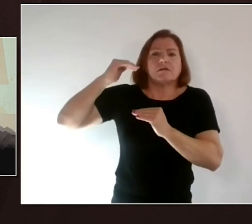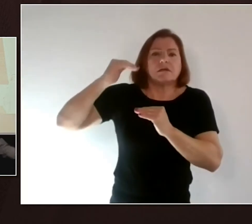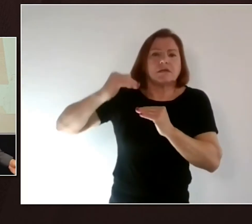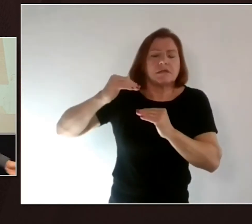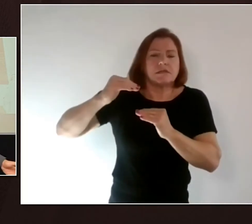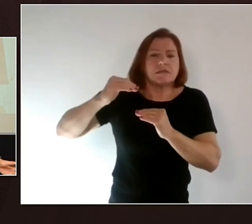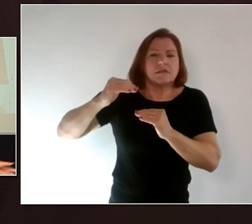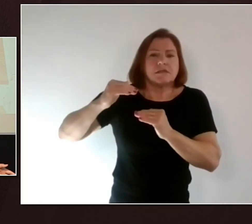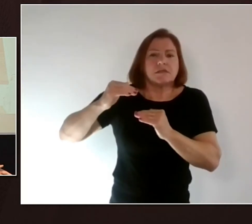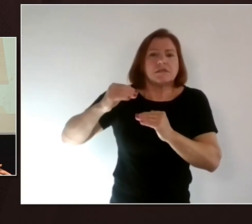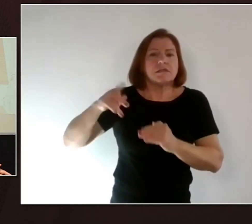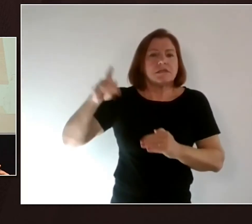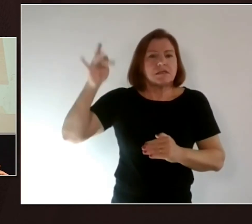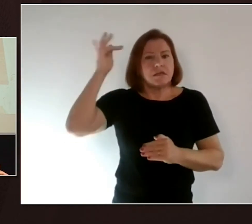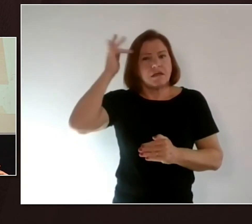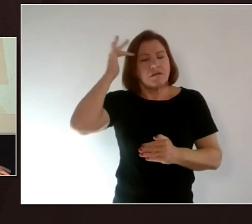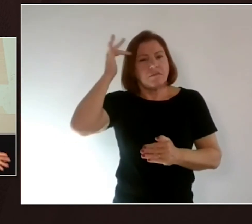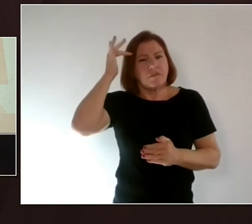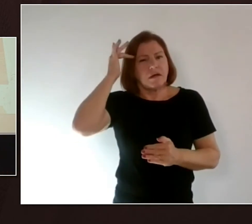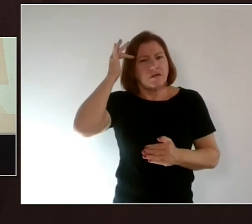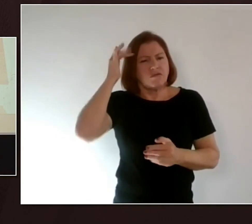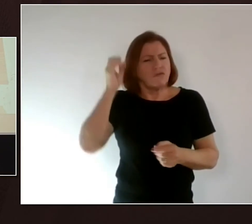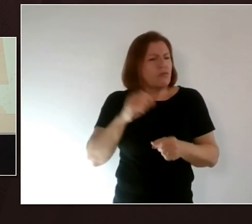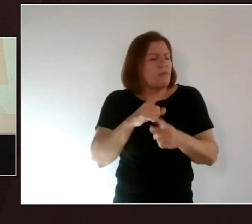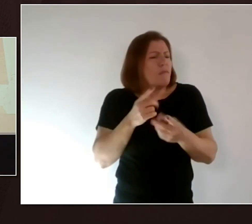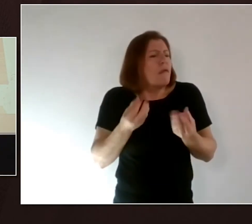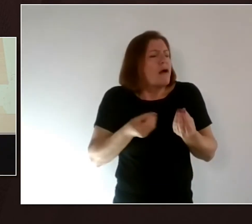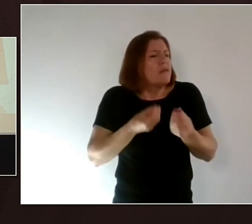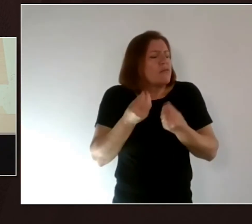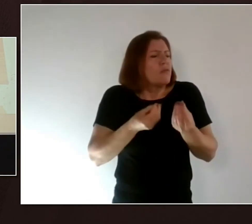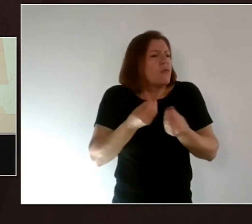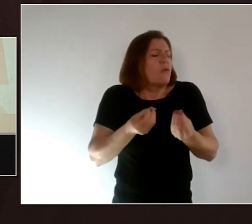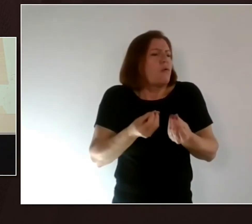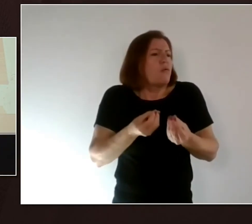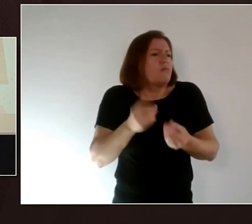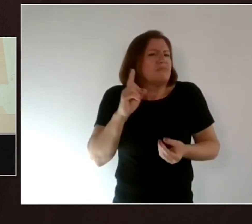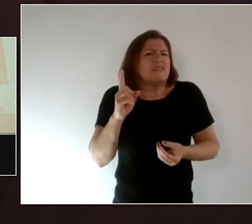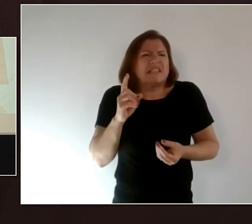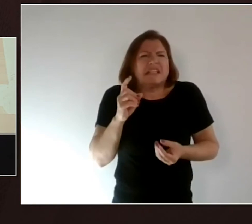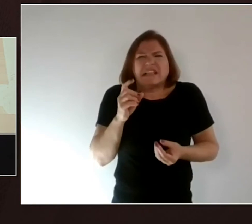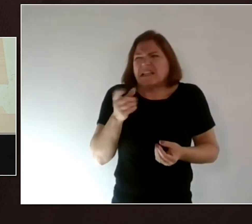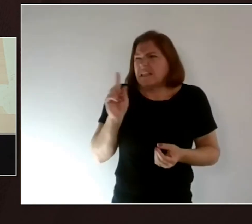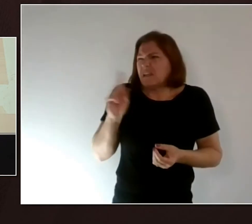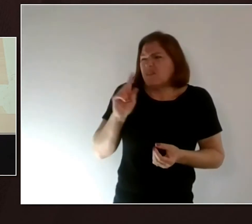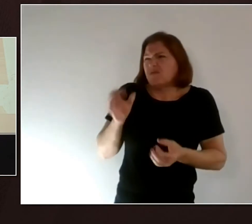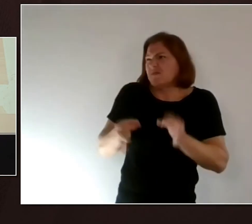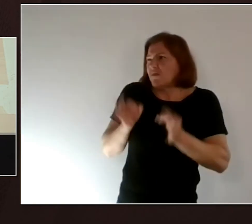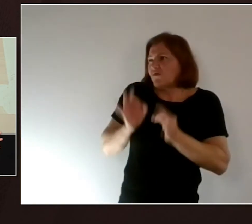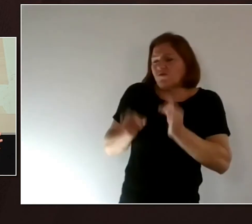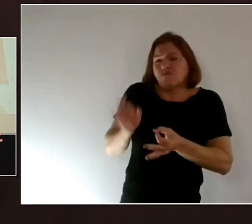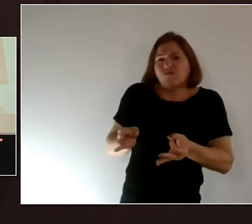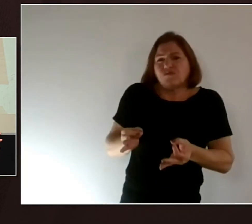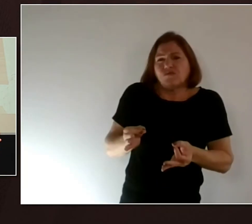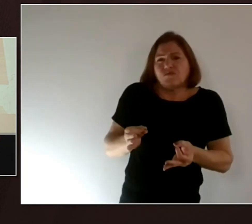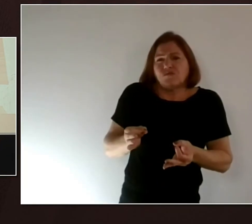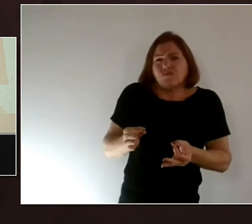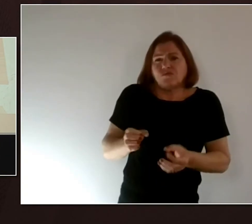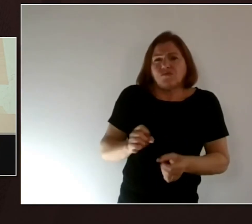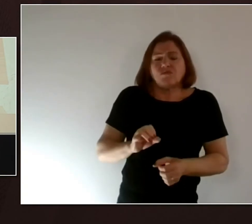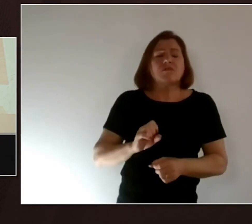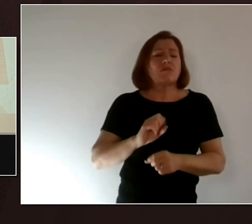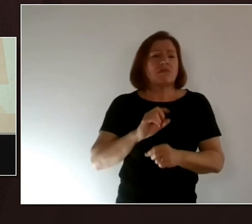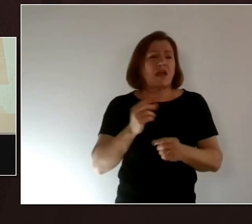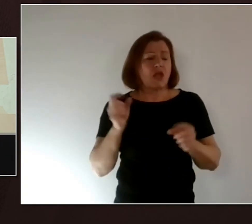vencedores? Não, Deus não é injusto assim. Portanto, irmãos, há a questão do estágio e tem a questão do estado. Isto